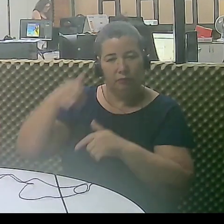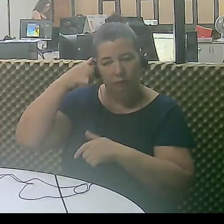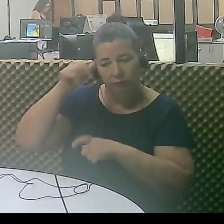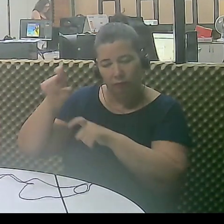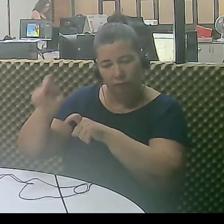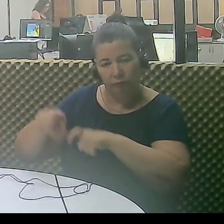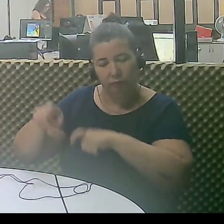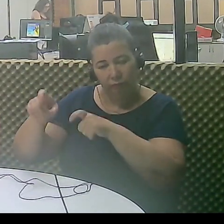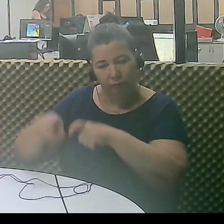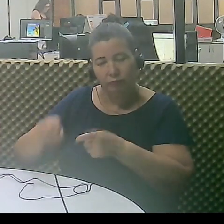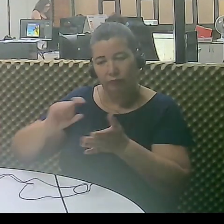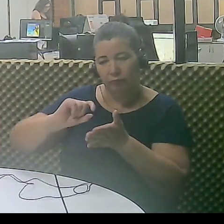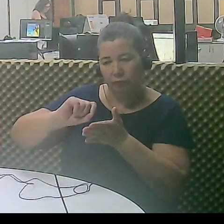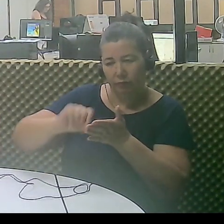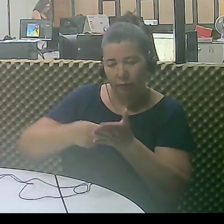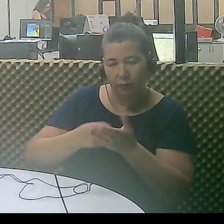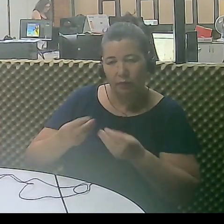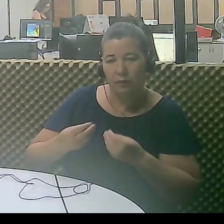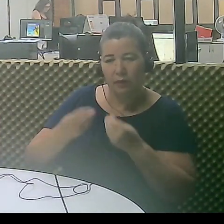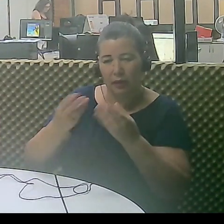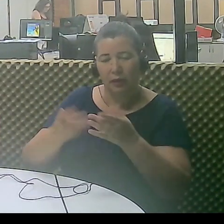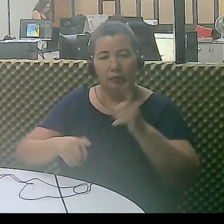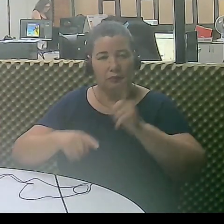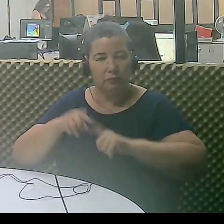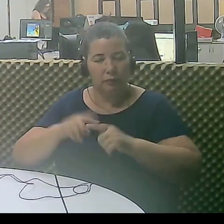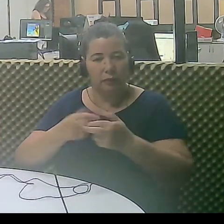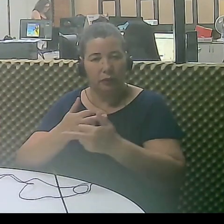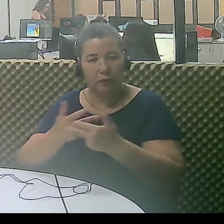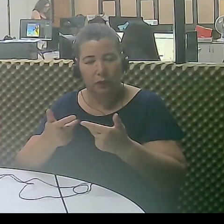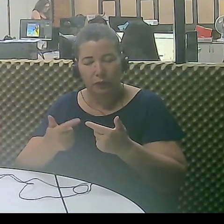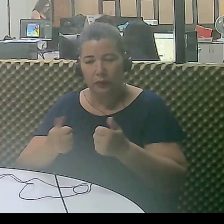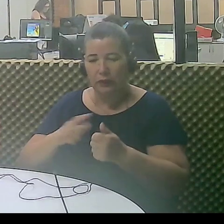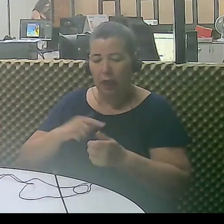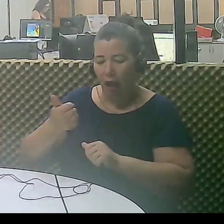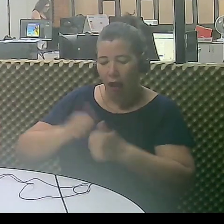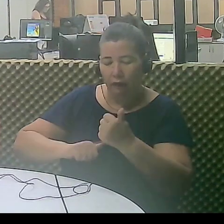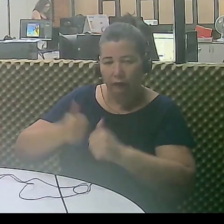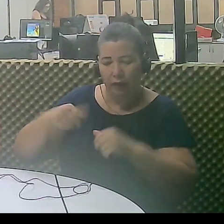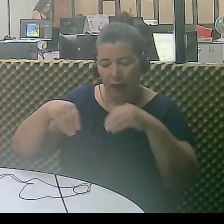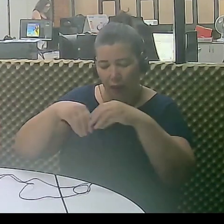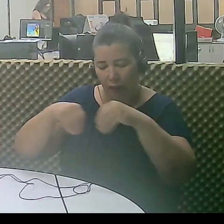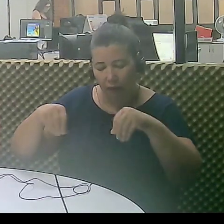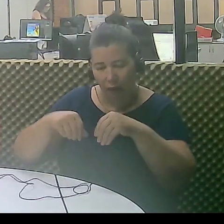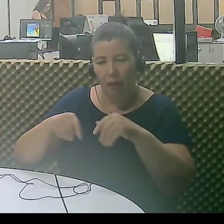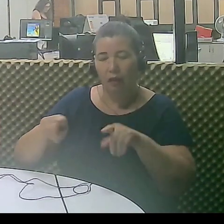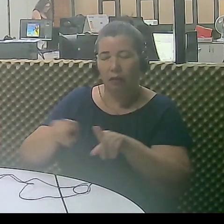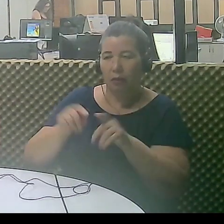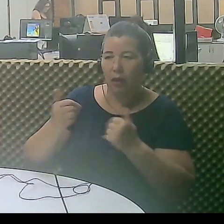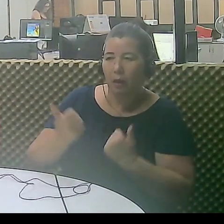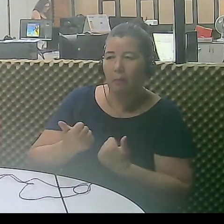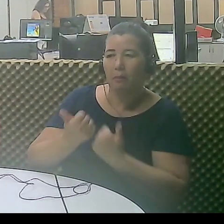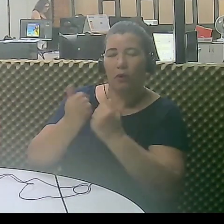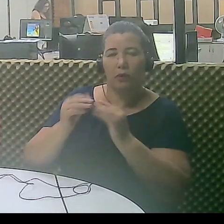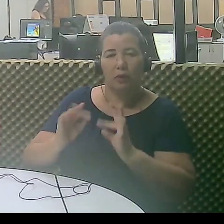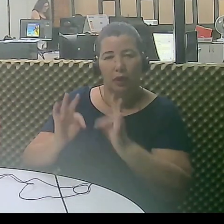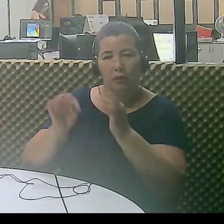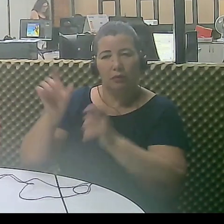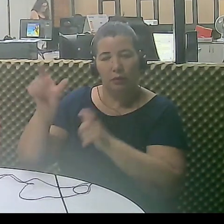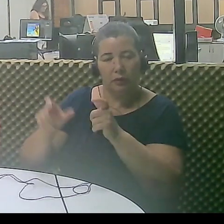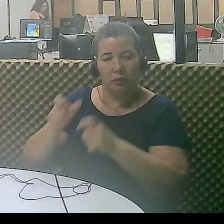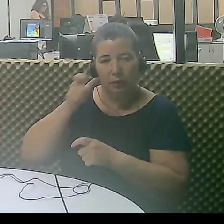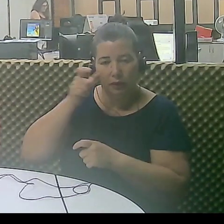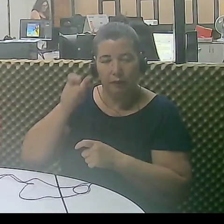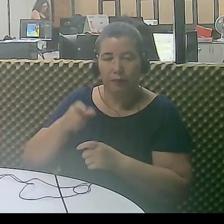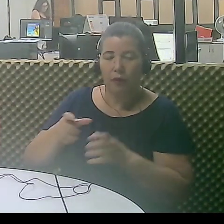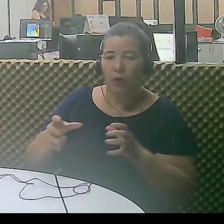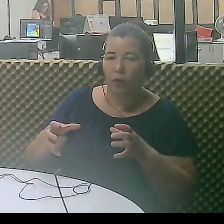e Inovação, oferte insumos, análises de solo e assistência técnica aos interessados. Em coletiva de imprensa,